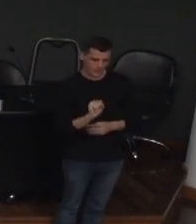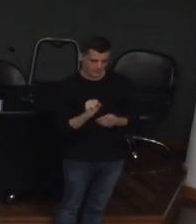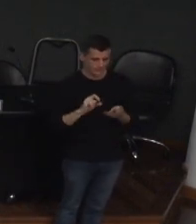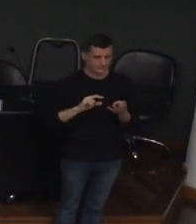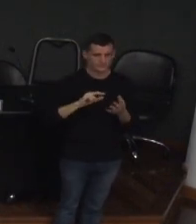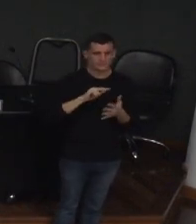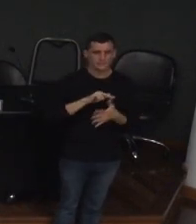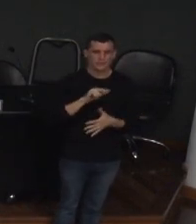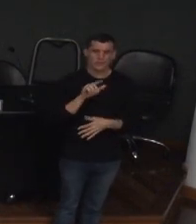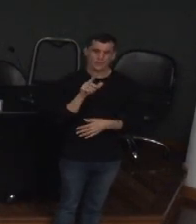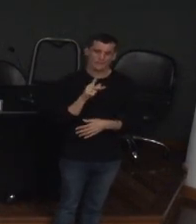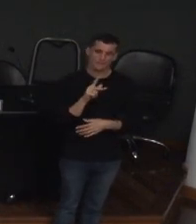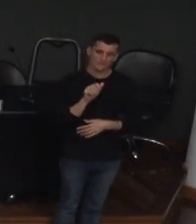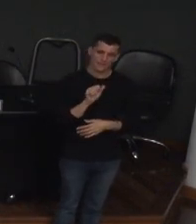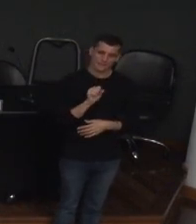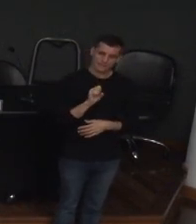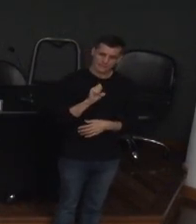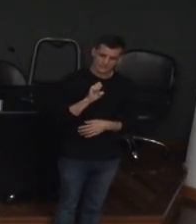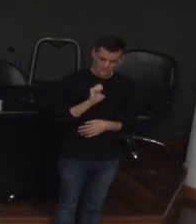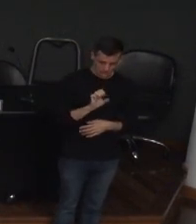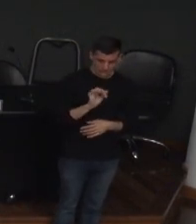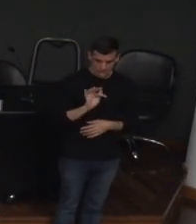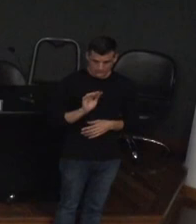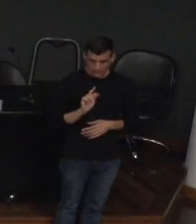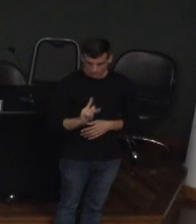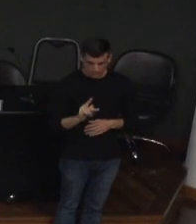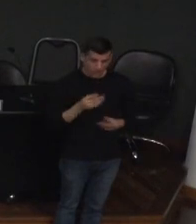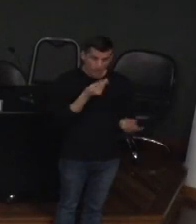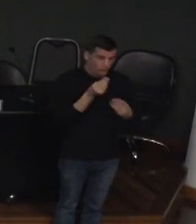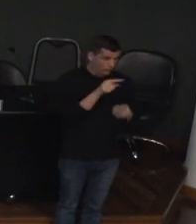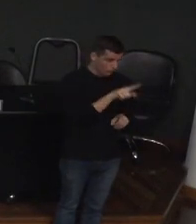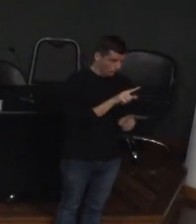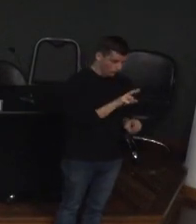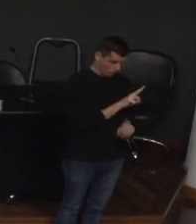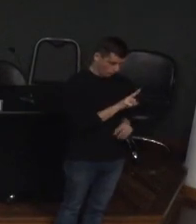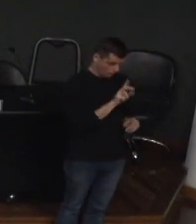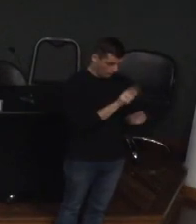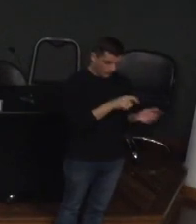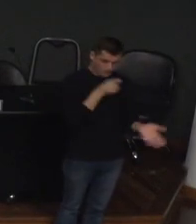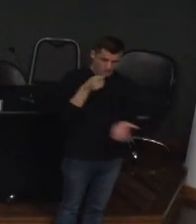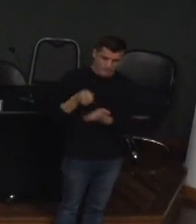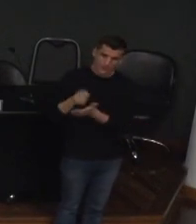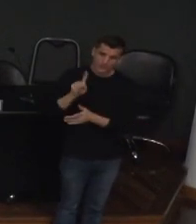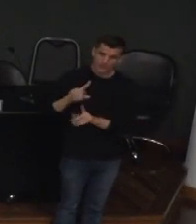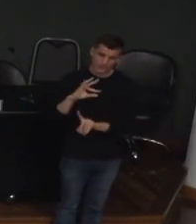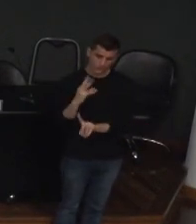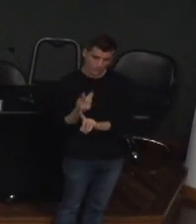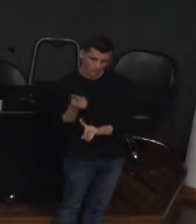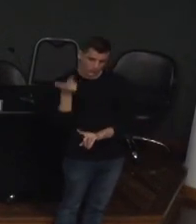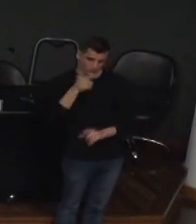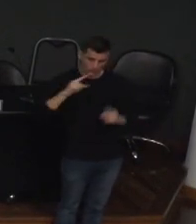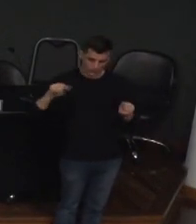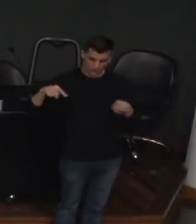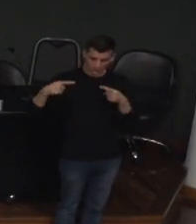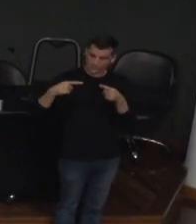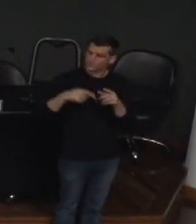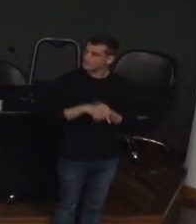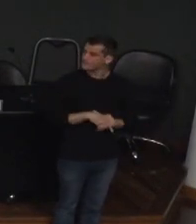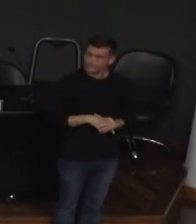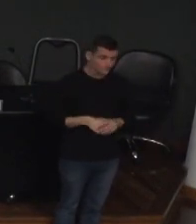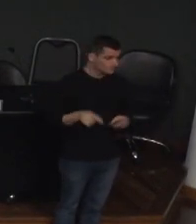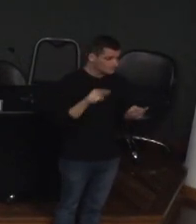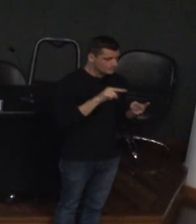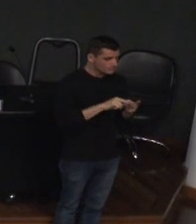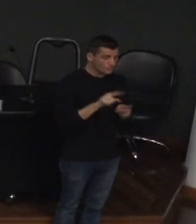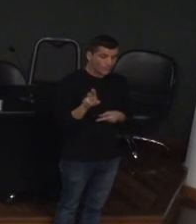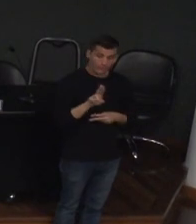do concurso. Categoria de dados são dados pessoais diretos somente. Categoria do titular é um cidadão,